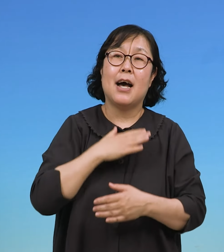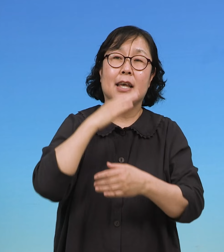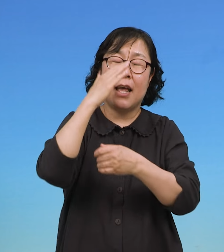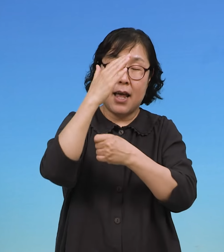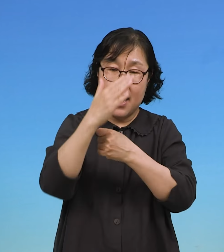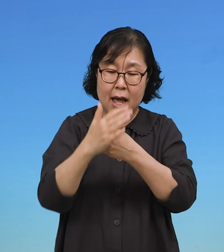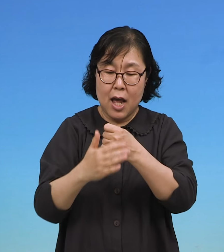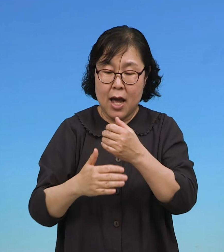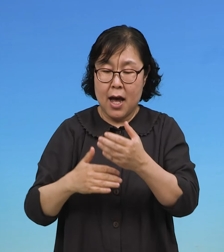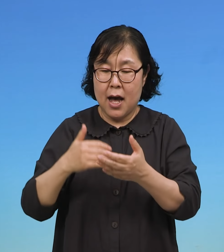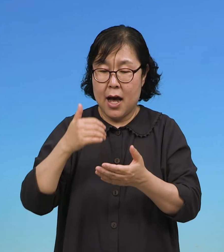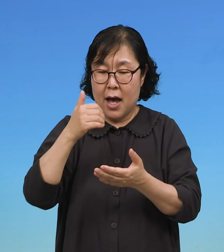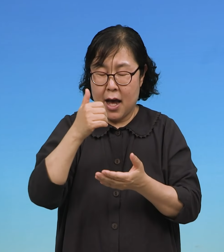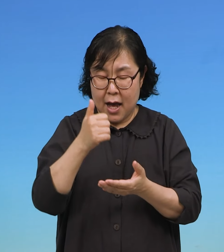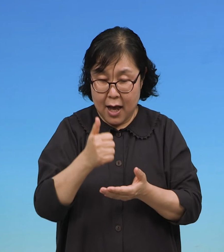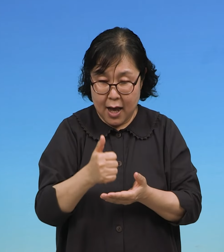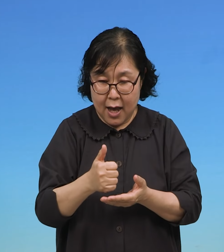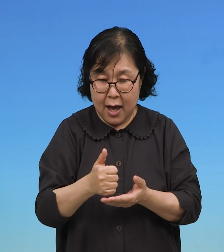나의 하나님.